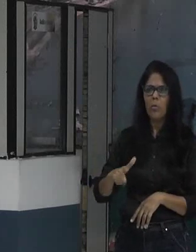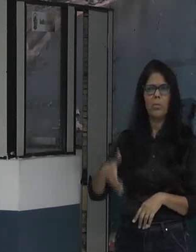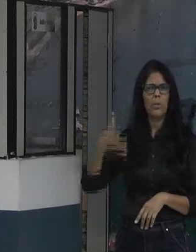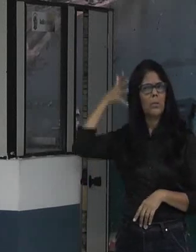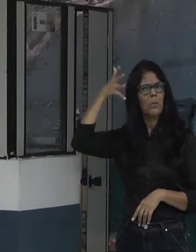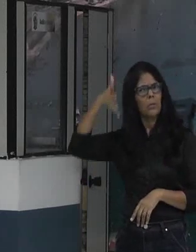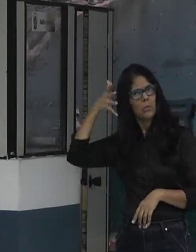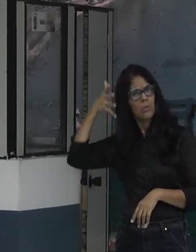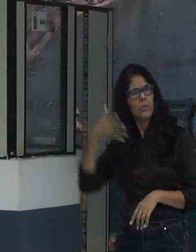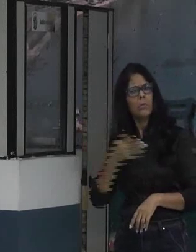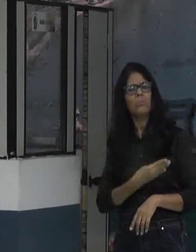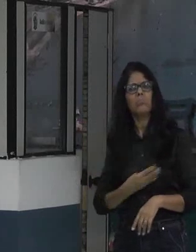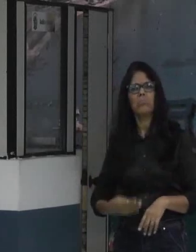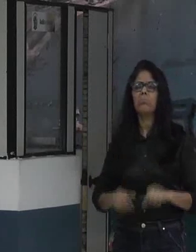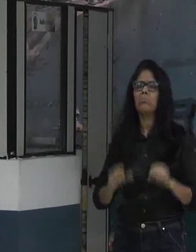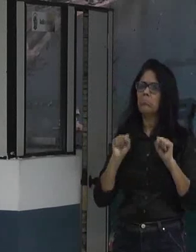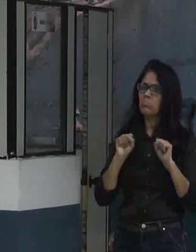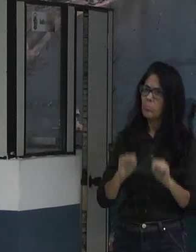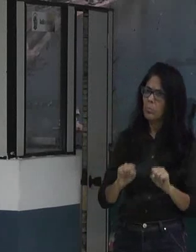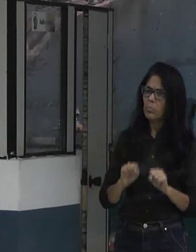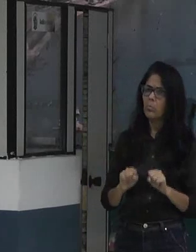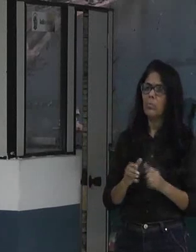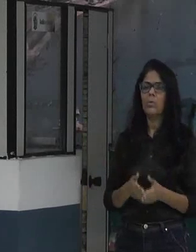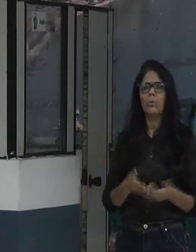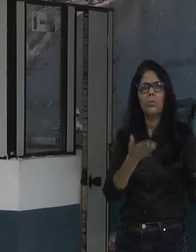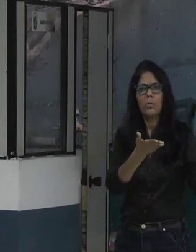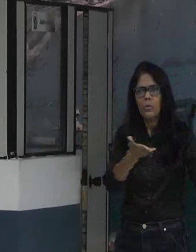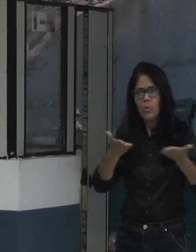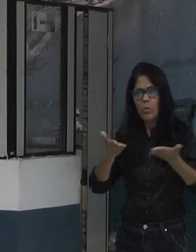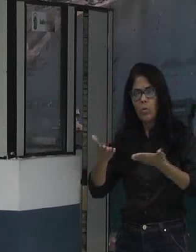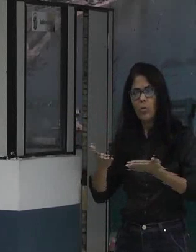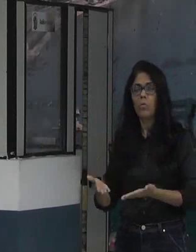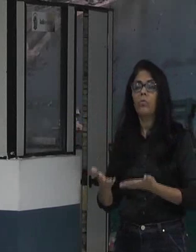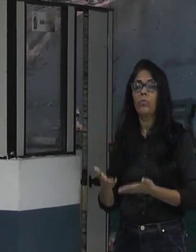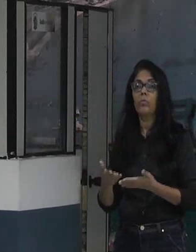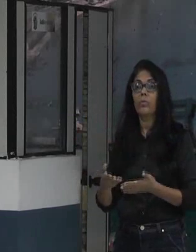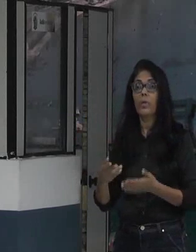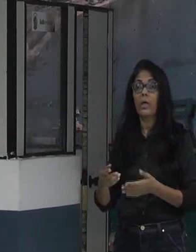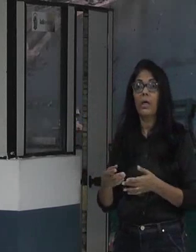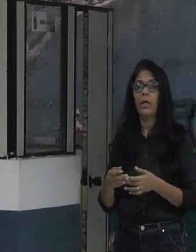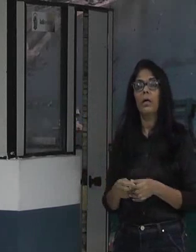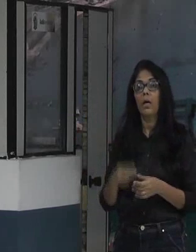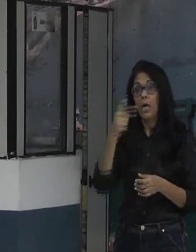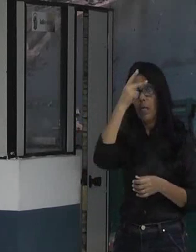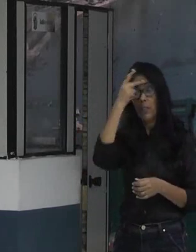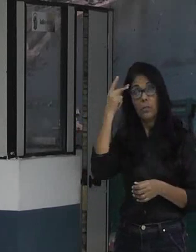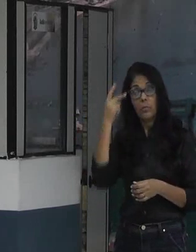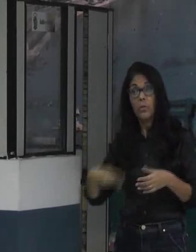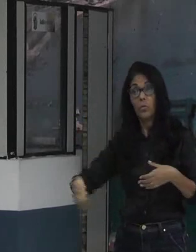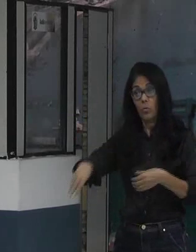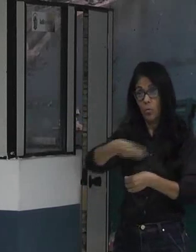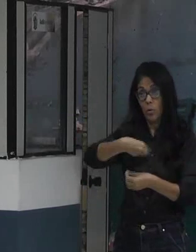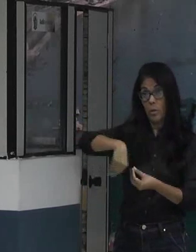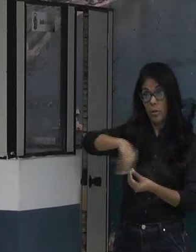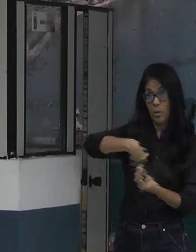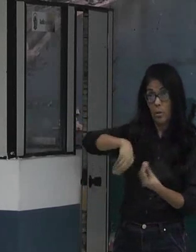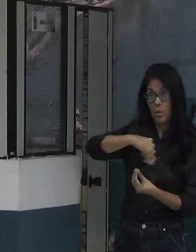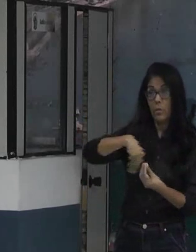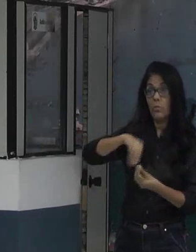Câmara com o pessoal da BAMIN, da Bahia Mineração. Vamos conversar.